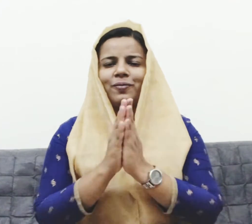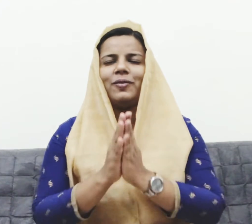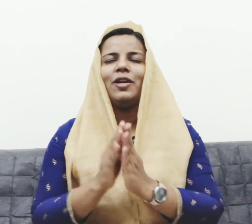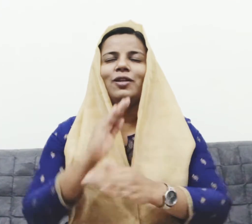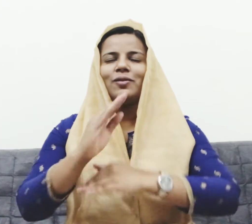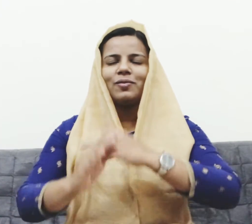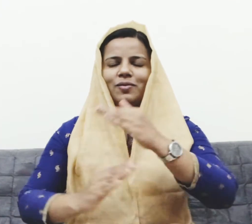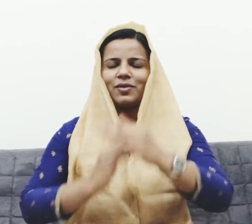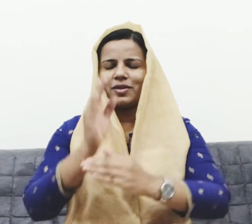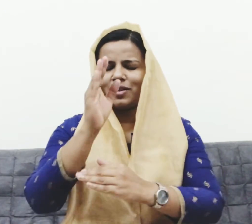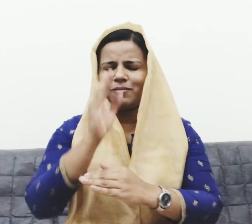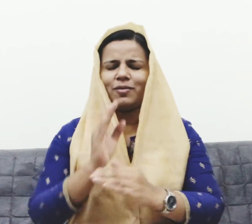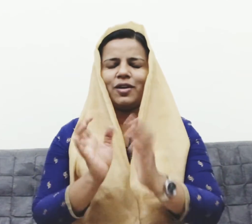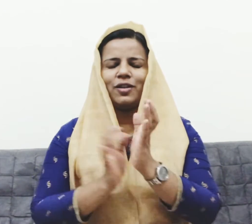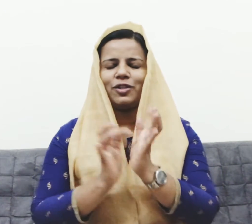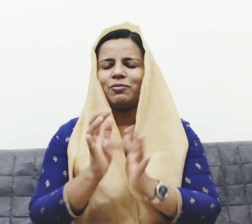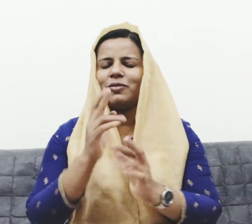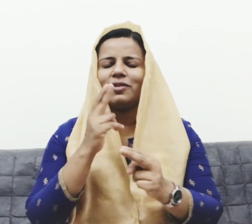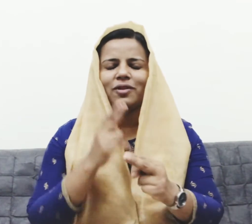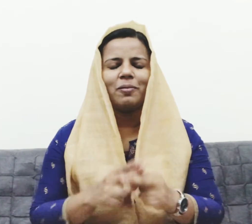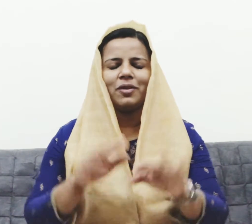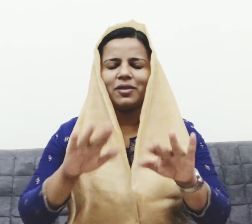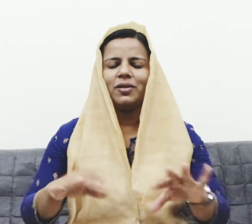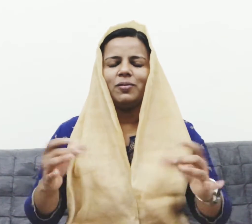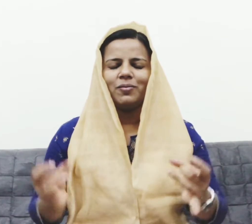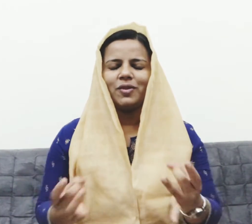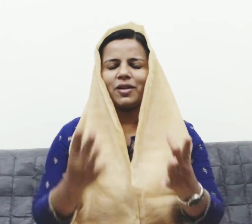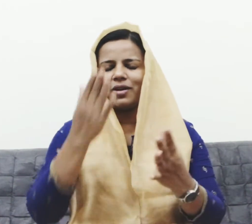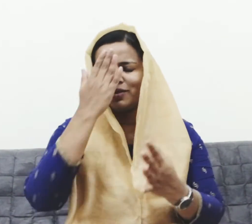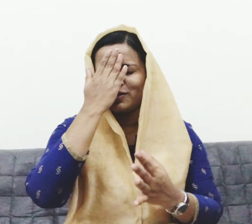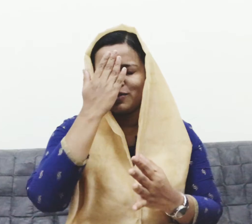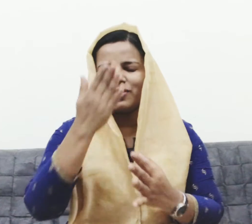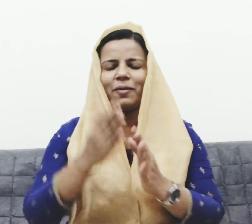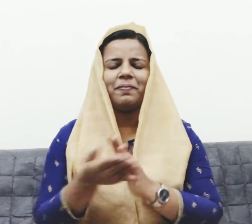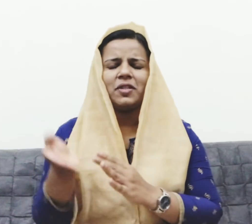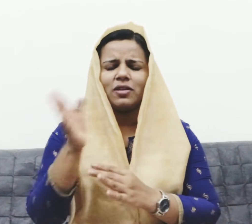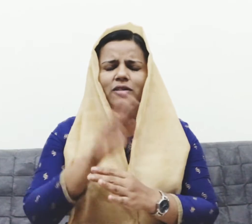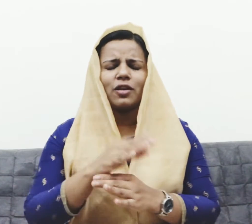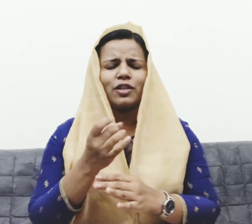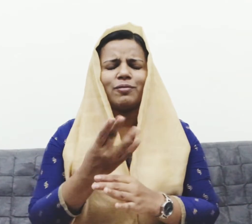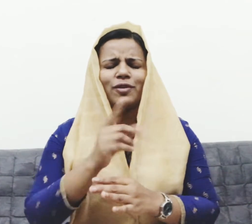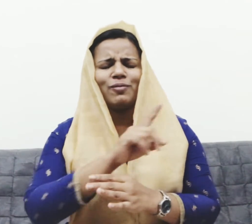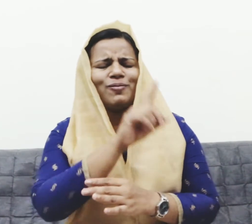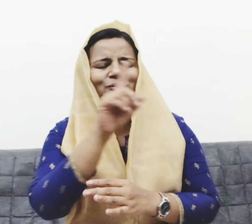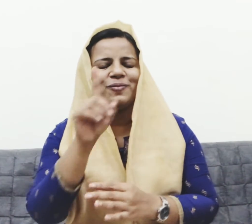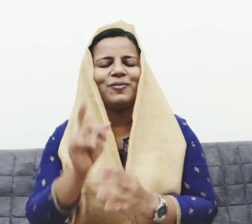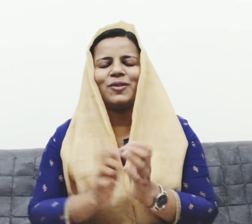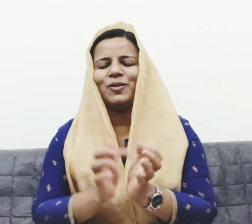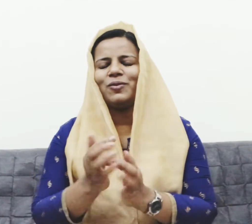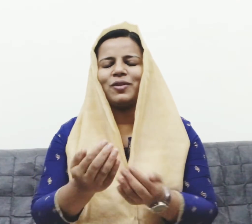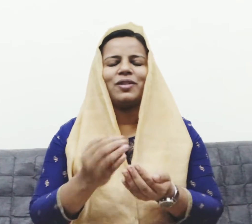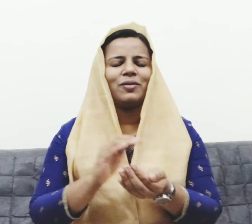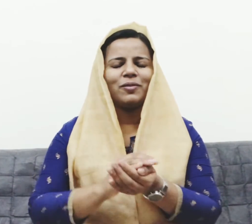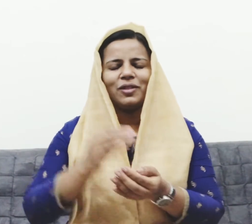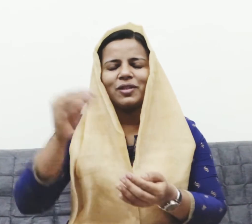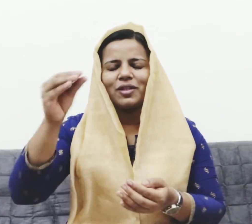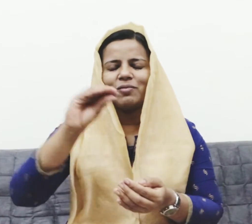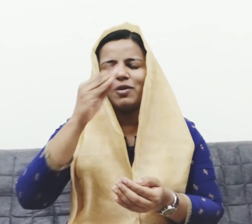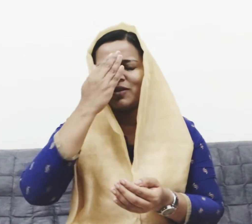ചേർന്ന് ഞങ്ങളുടെ സ്വർഗീയപ്പ യേശു ക്രിസ്തുവിൻ്റെ നാമത്തിൽ ഞങ്ങൾ ഈ പ്രഭാതത്തിനായിട്ട് സ്തോത്രം പറയുന്നു. കഴിഞ്ഞ പകൽക്കാലം മുഴുവൻ ഞങ്ങളെ കാത്തു പരിപാലിച്ച കൃപകൾക്ക് സ്തോത്രം.